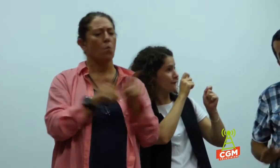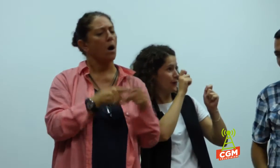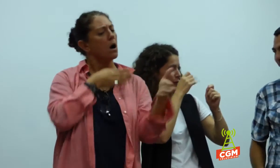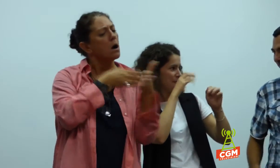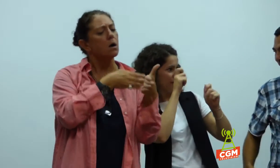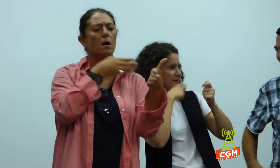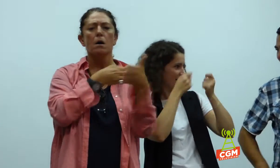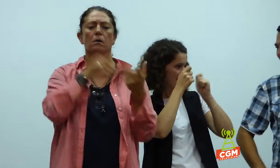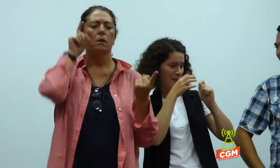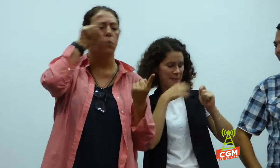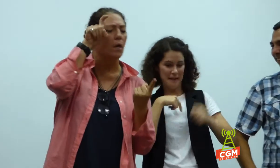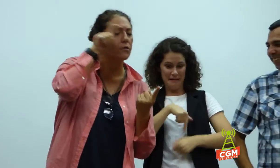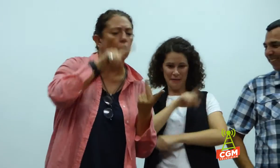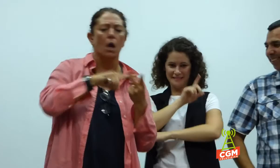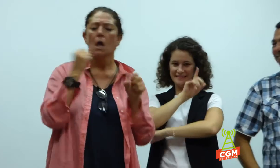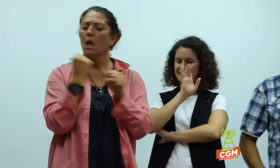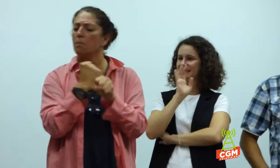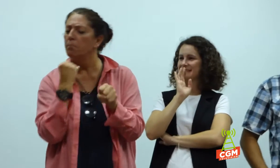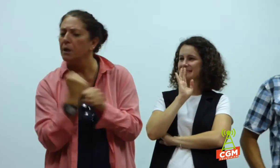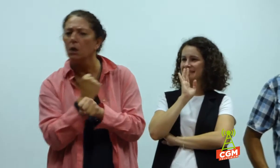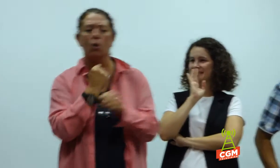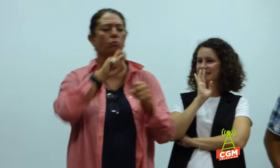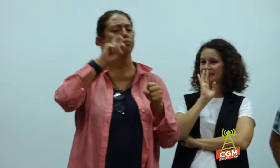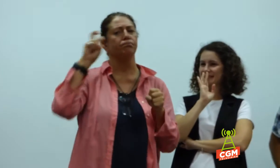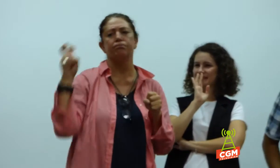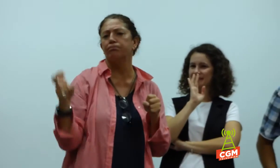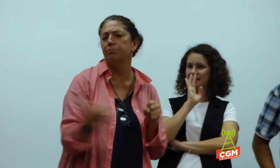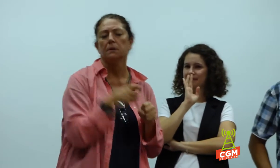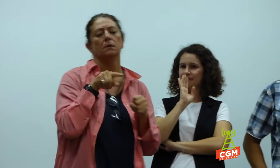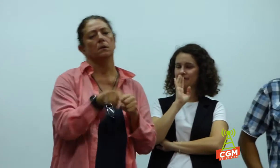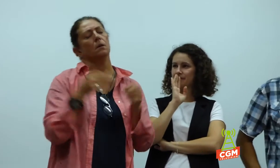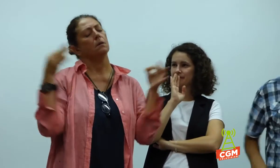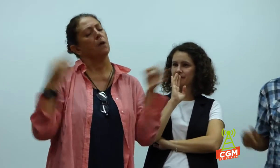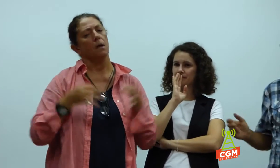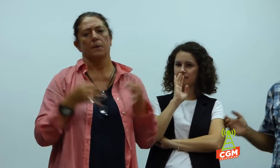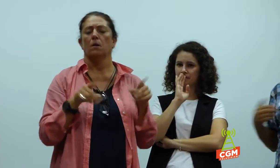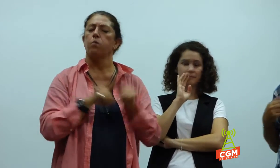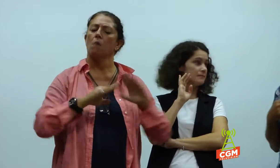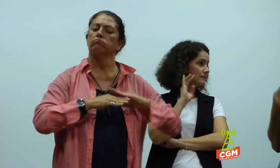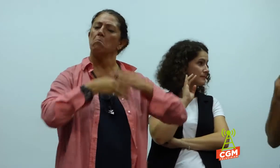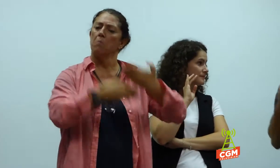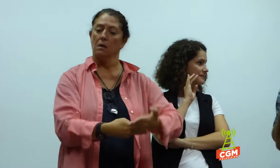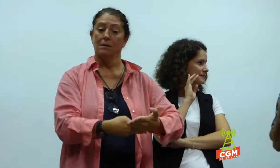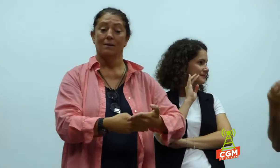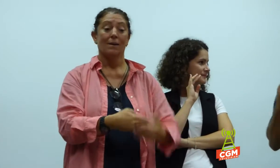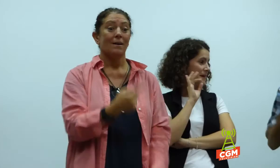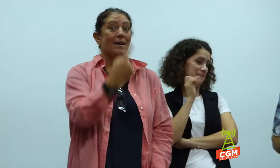están hablando también, igual que se habla de abolir las fronteras, habría que hablar en términos, en ese sentido también, en cuanto a las personas